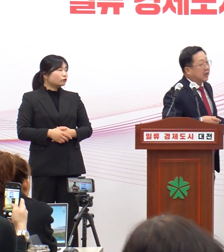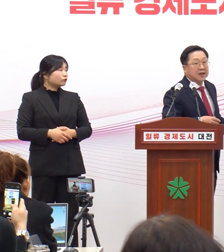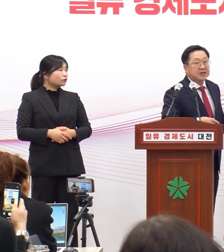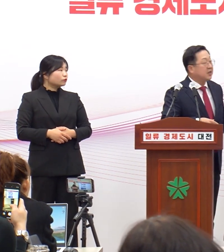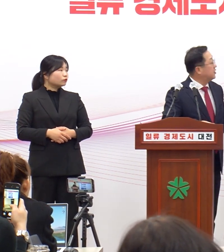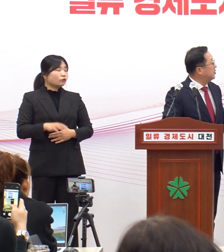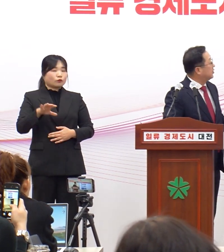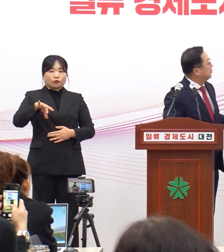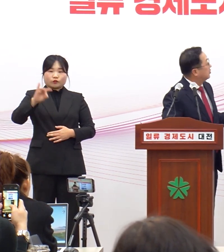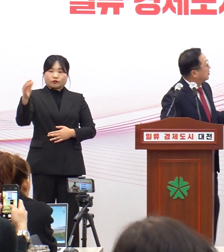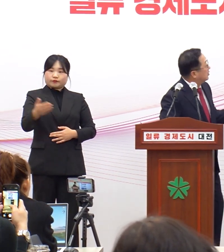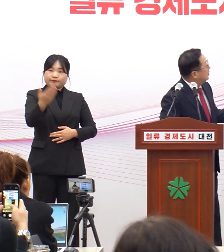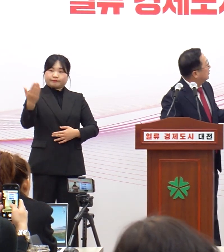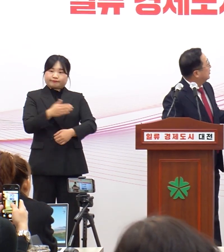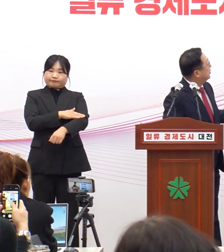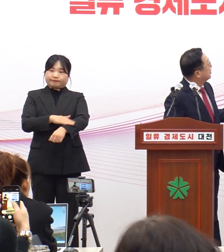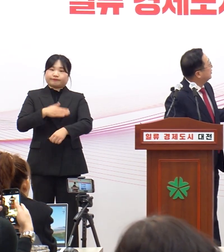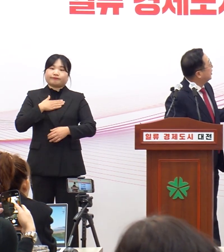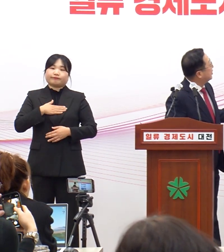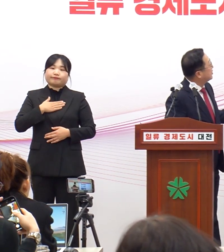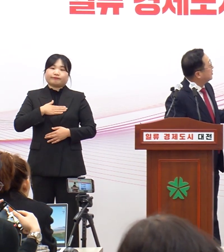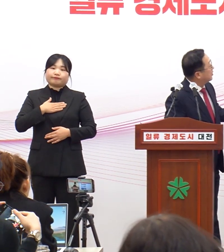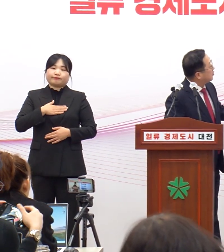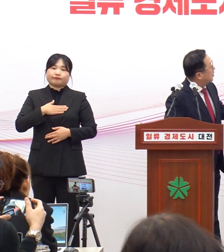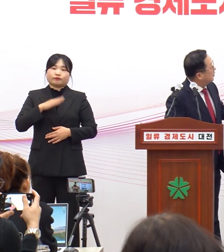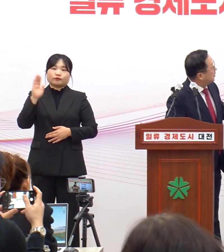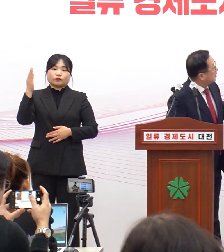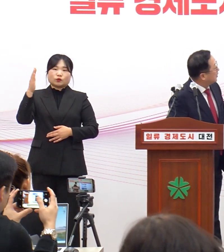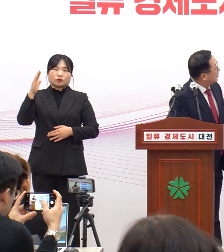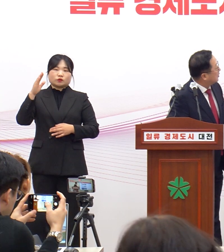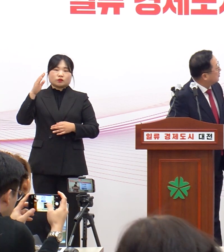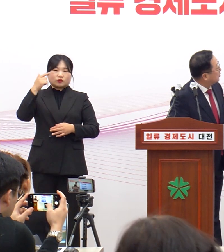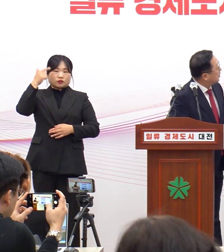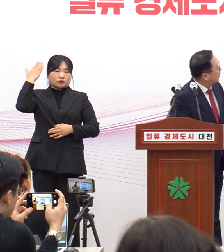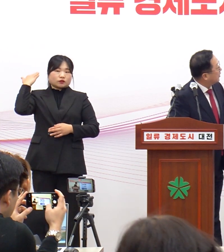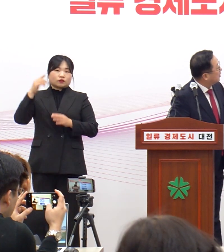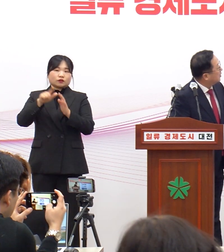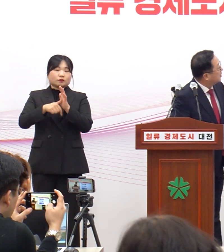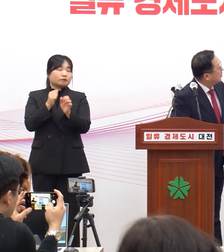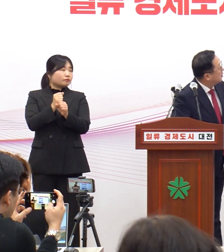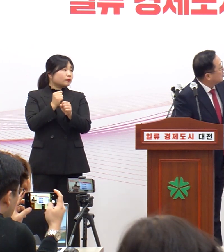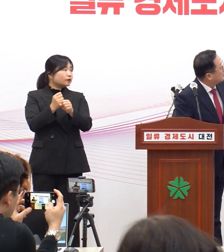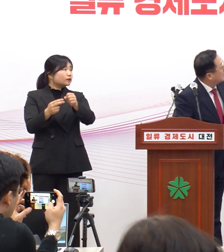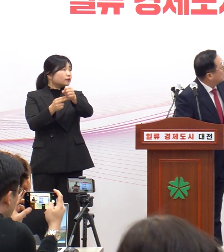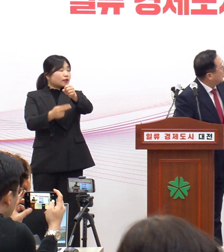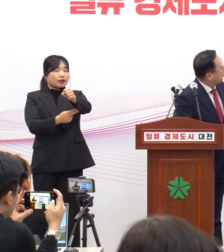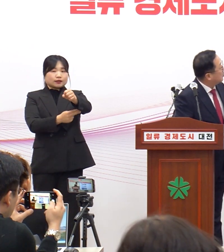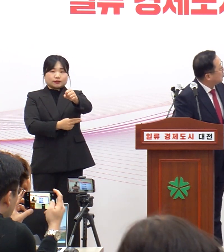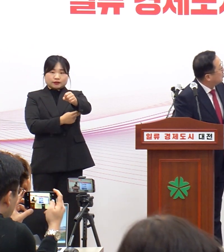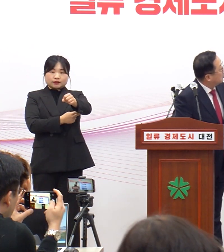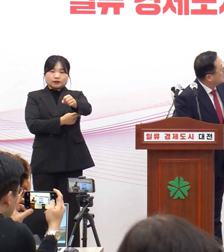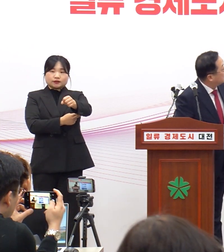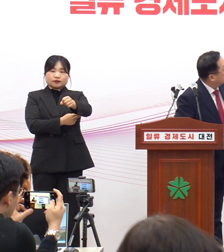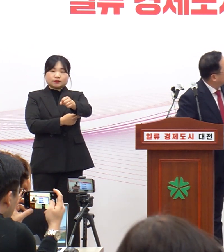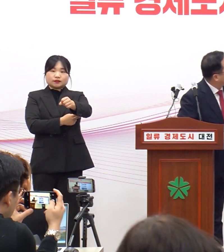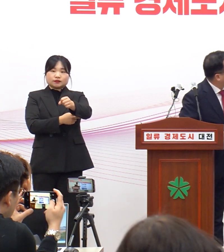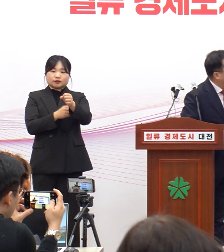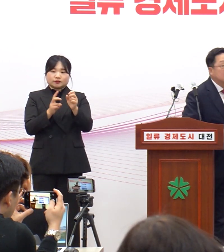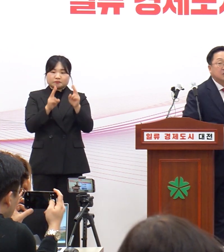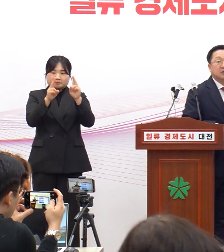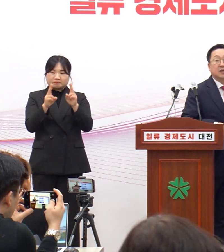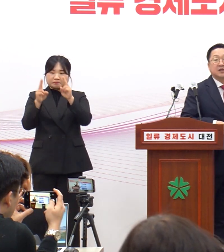우리가 뭐 잘 아시다시피 여러분도 이제 근대화 시기의 교량들이 이렇게 다리 교각도 많고 이런